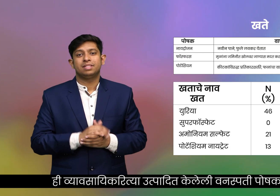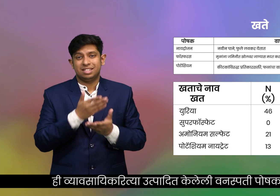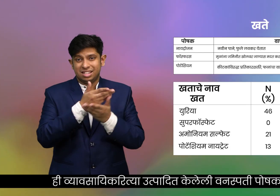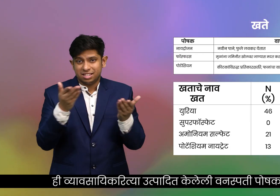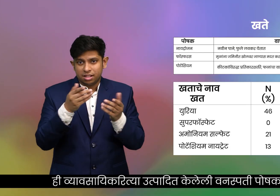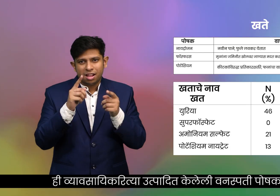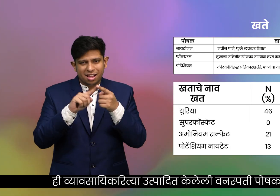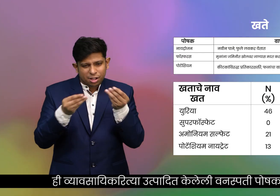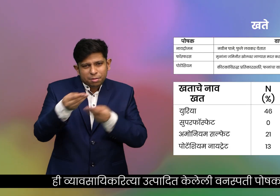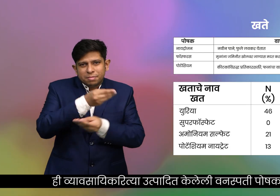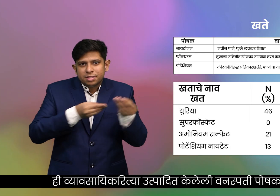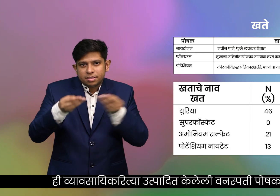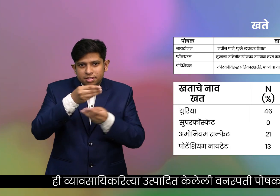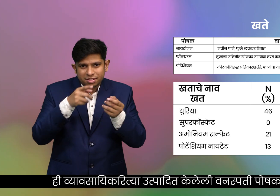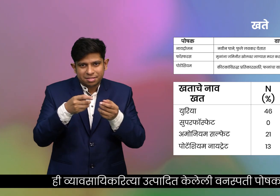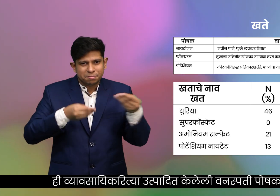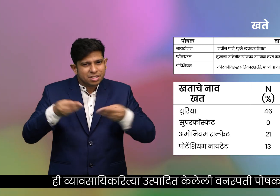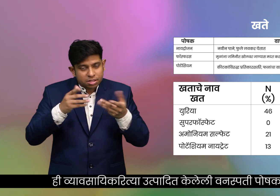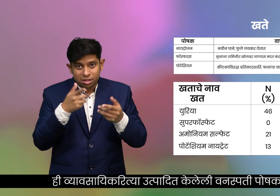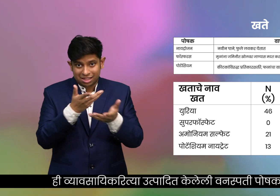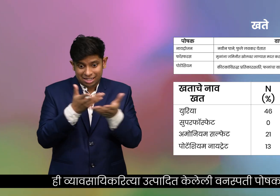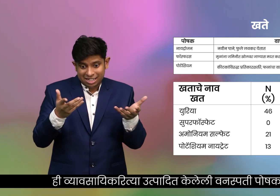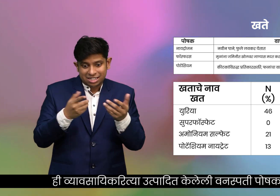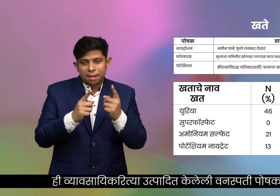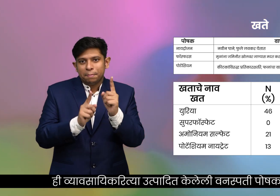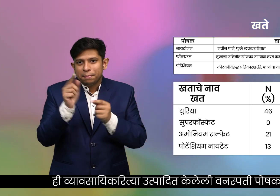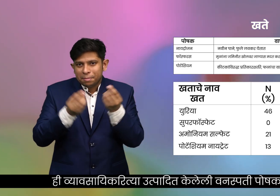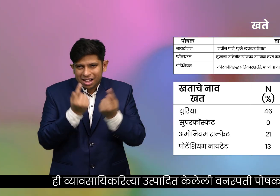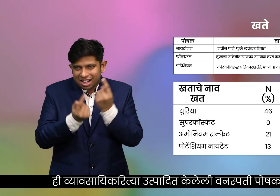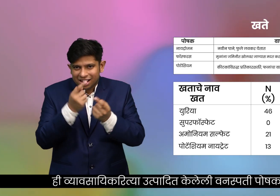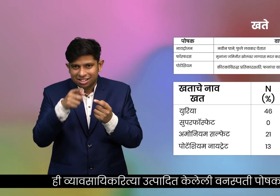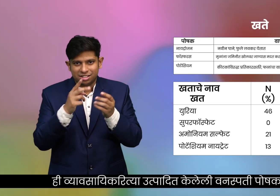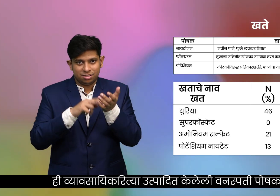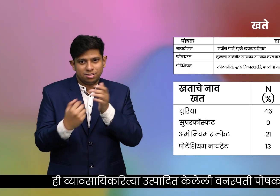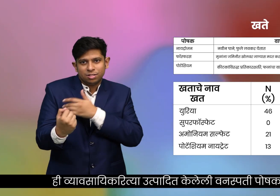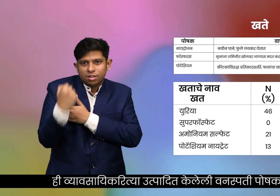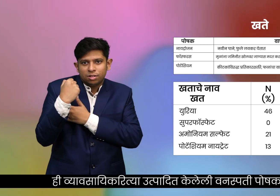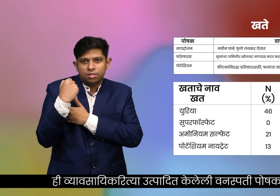ही व्यावसायिकरित्या उत्पादित केलेली वनस्पती पोषक तत्वे आहेत